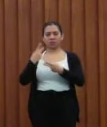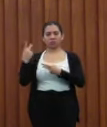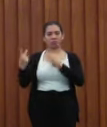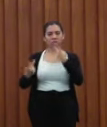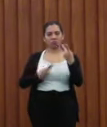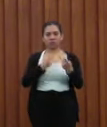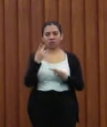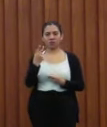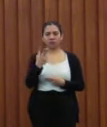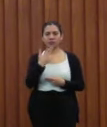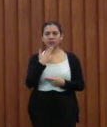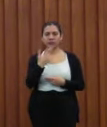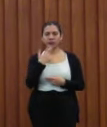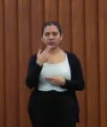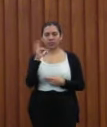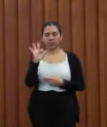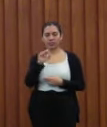una hondureña.